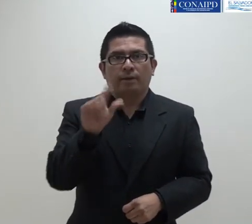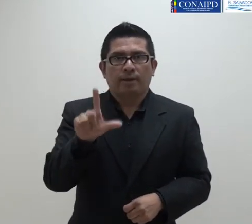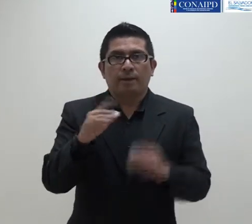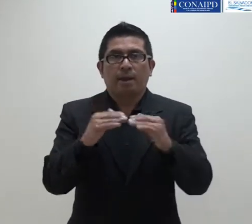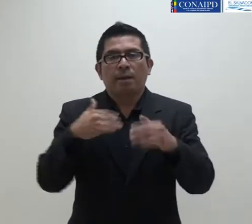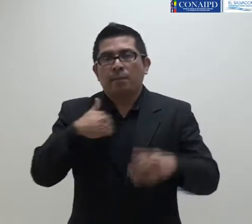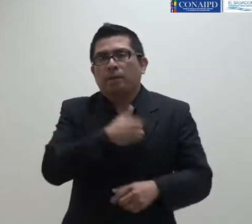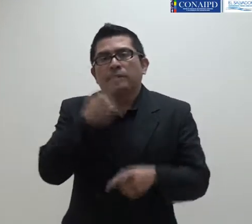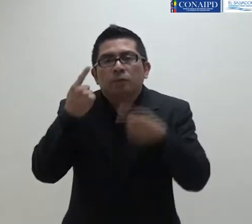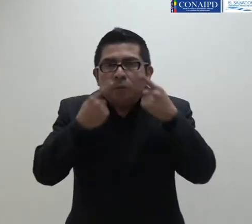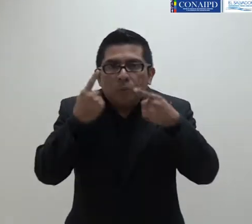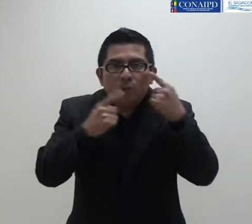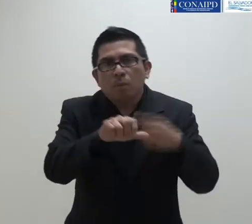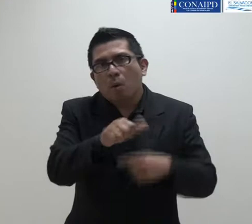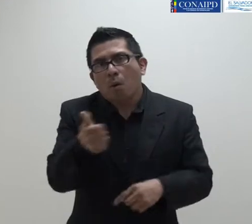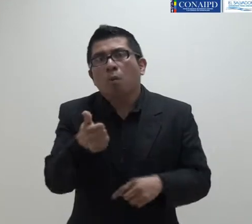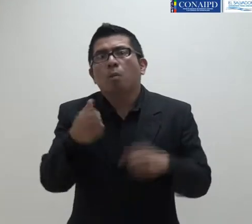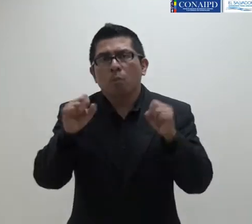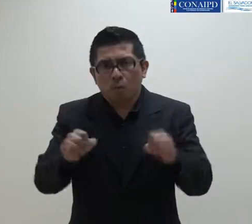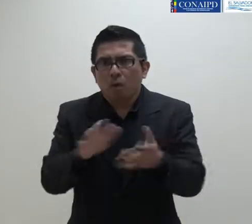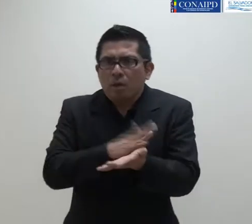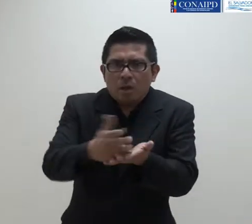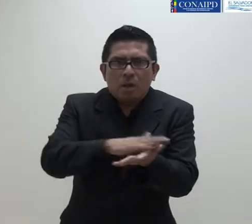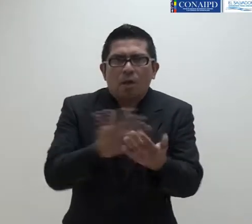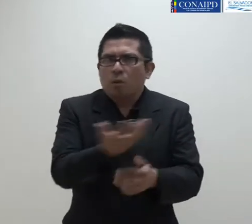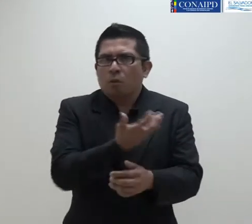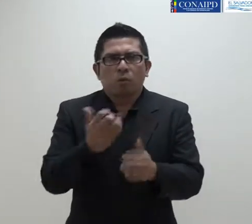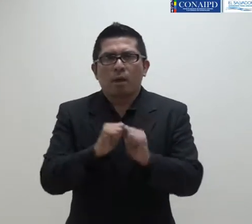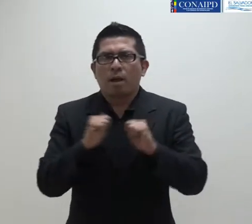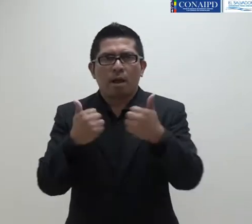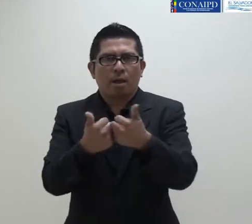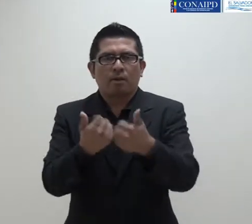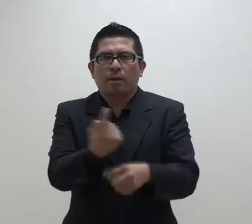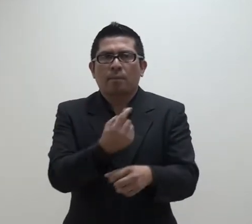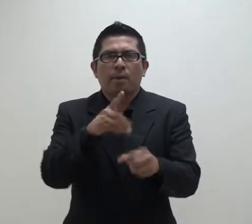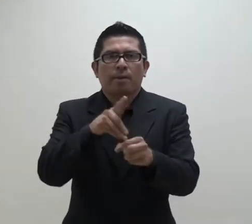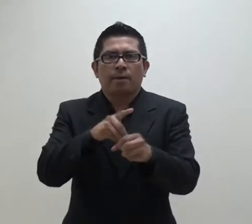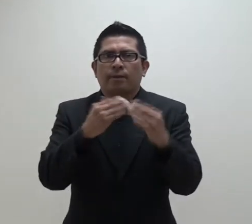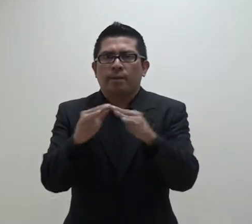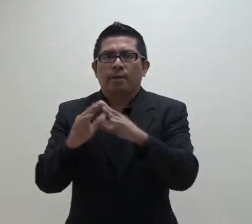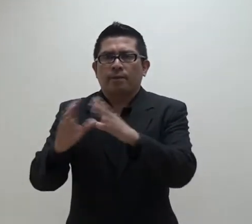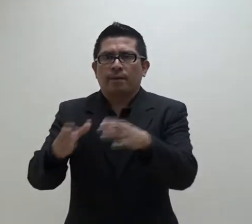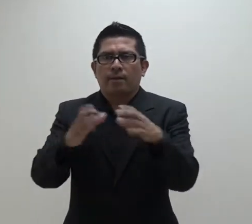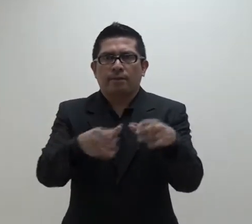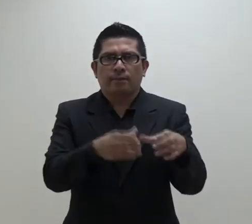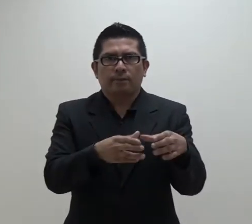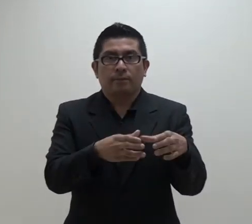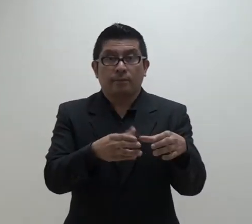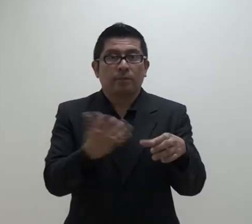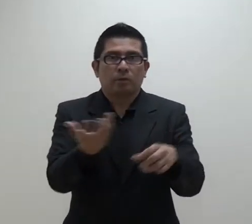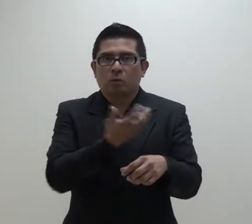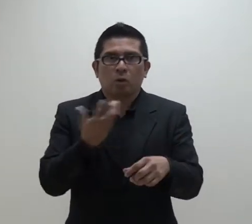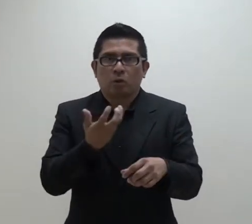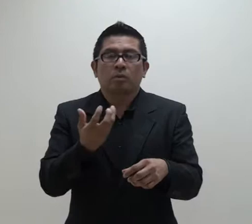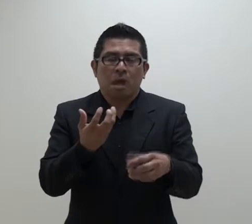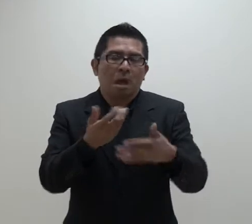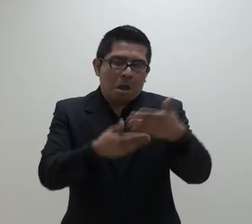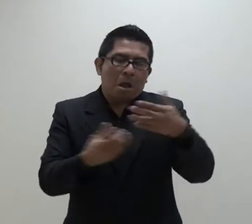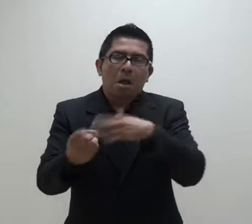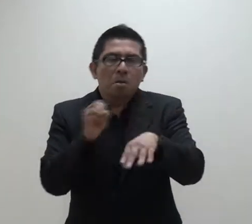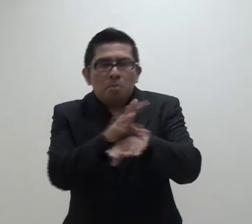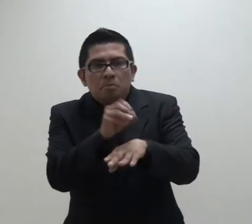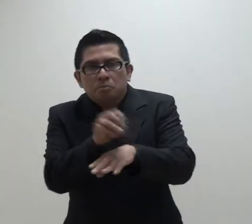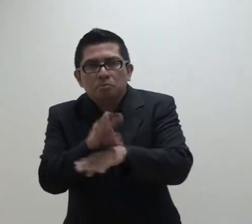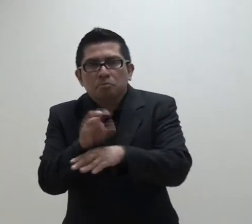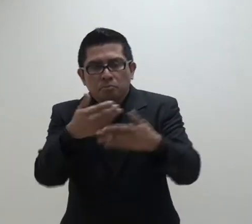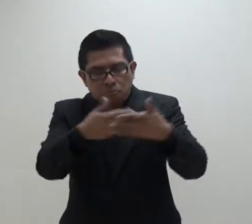Ministerio de Turismo, entre otros, se socializó con organizaciones de personas con discapacidad de diversos sectores, quienes brindaron aportaciones y